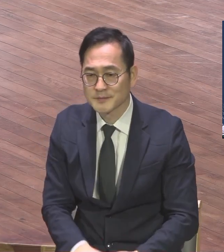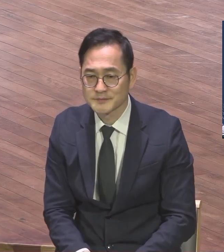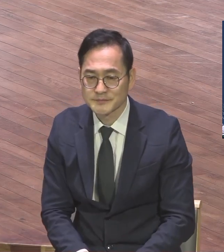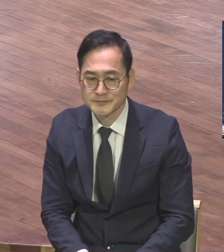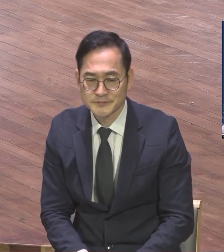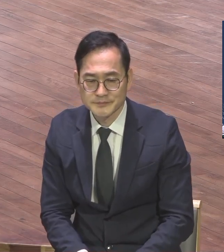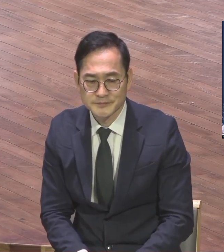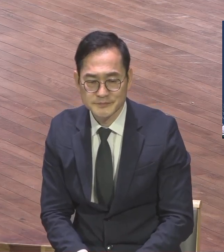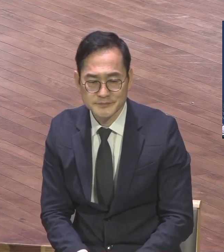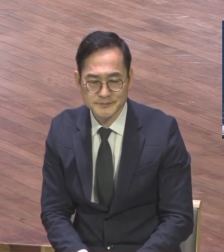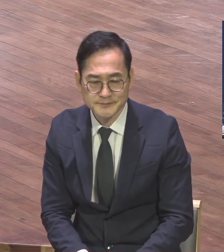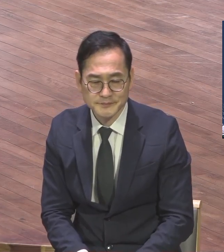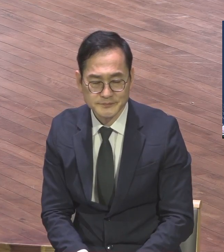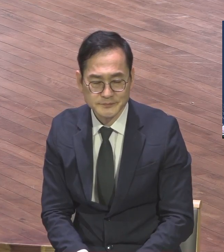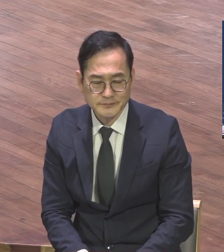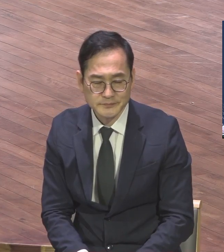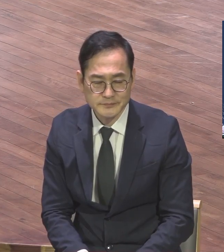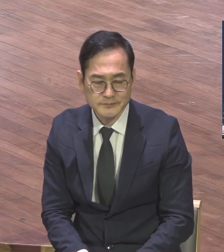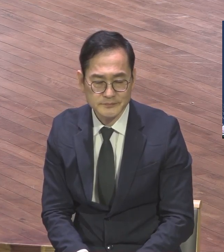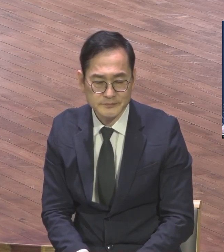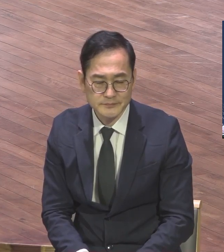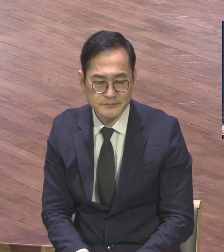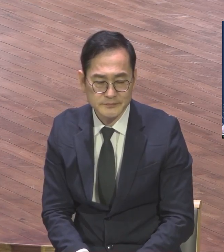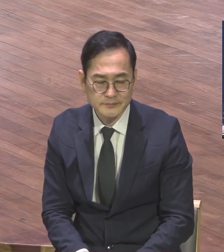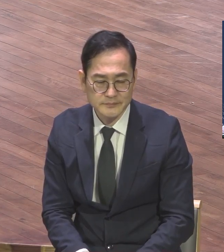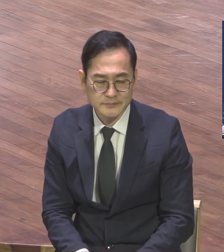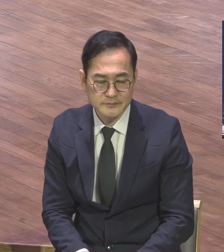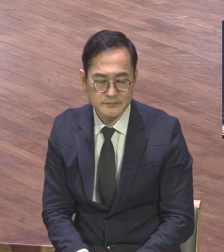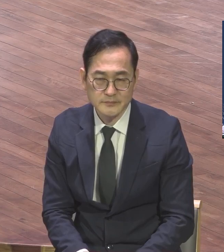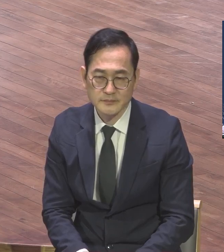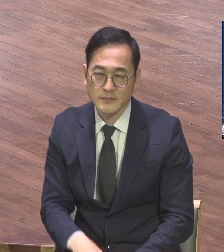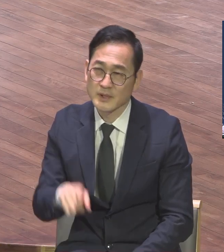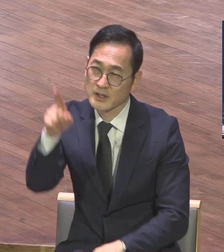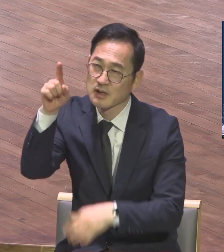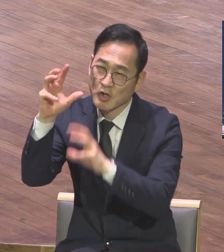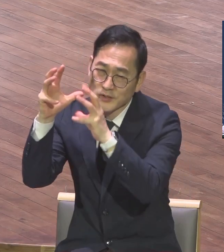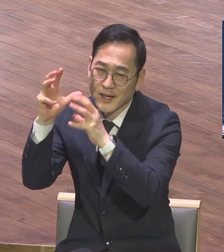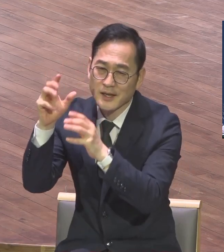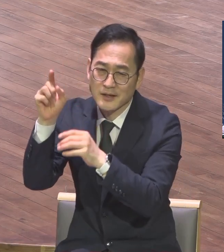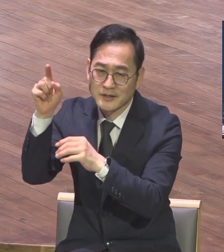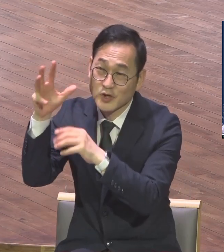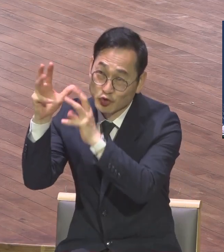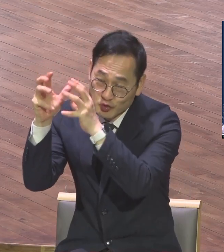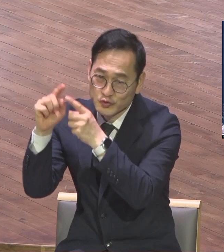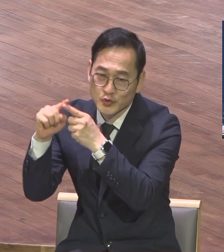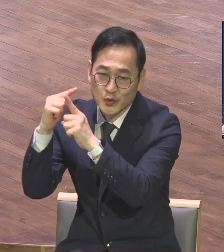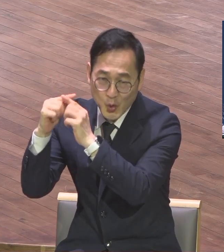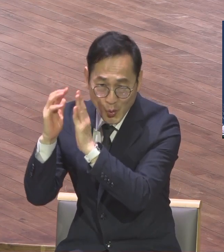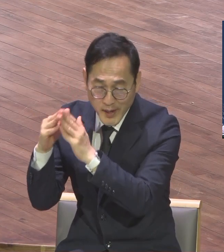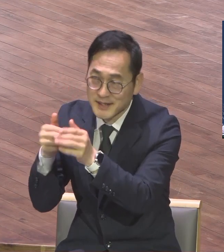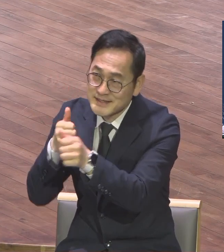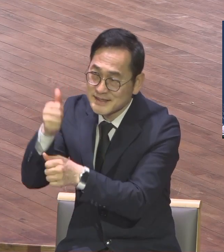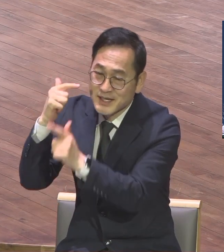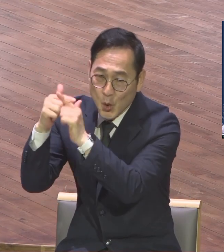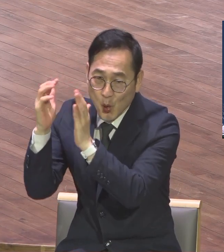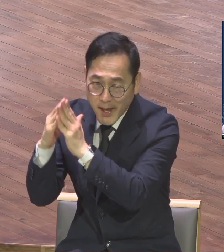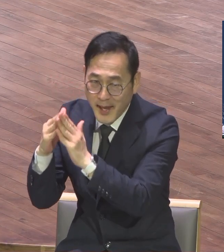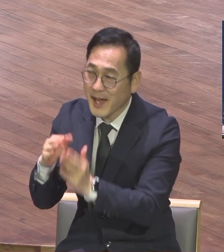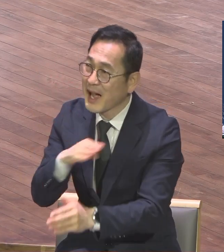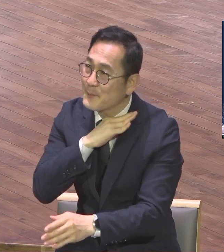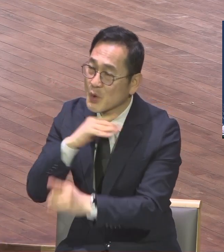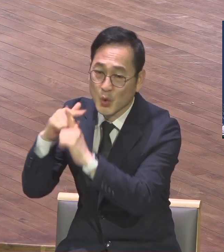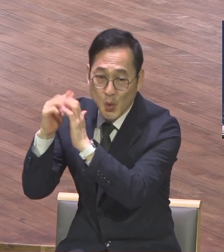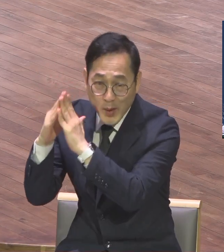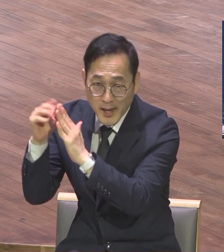구분하잖아요. 근데 천상교회, 승리적인 교회, 비가시적인 교회, 하나님의 전